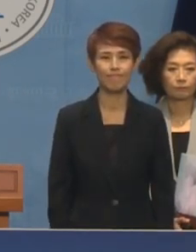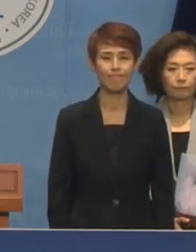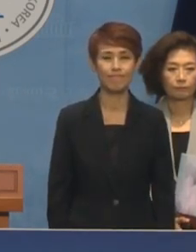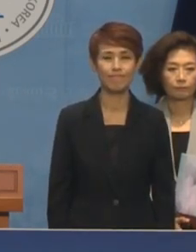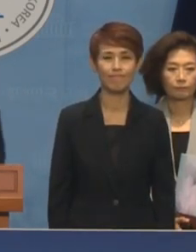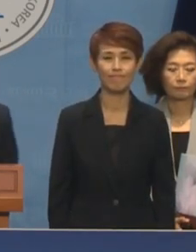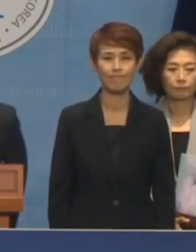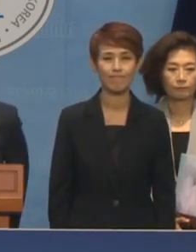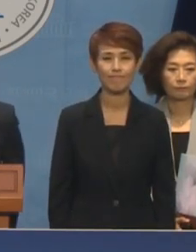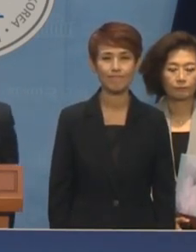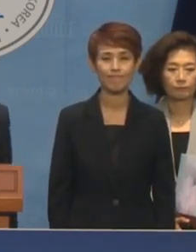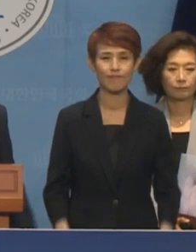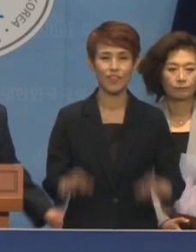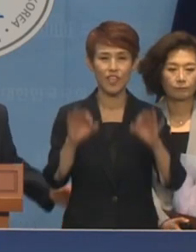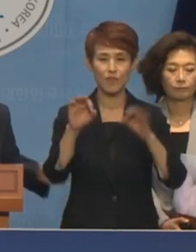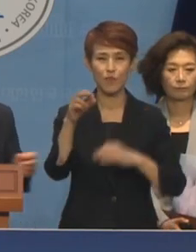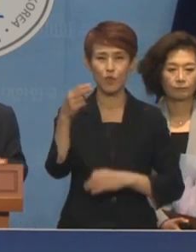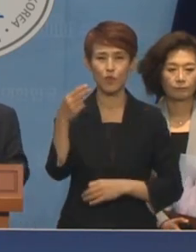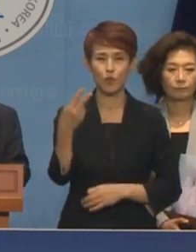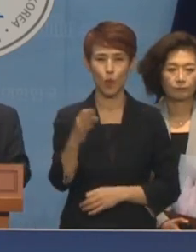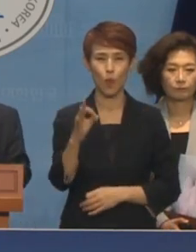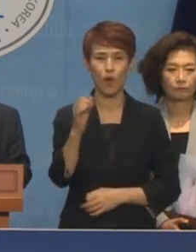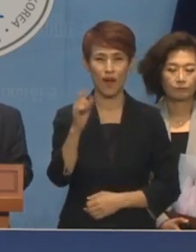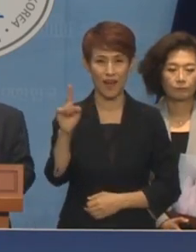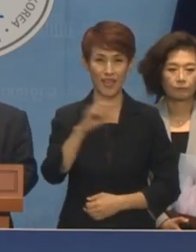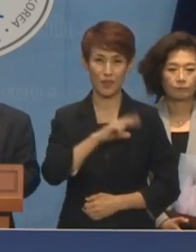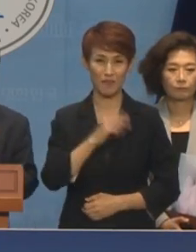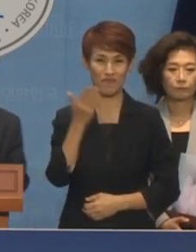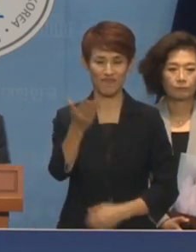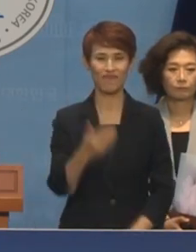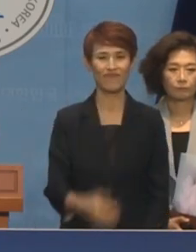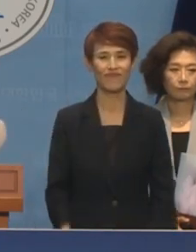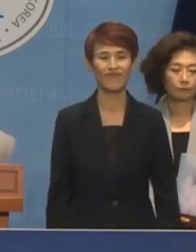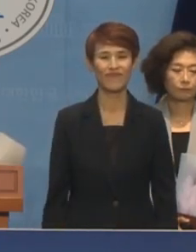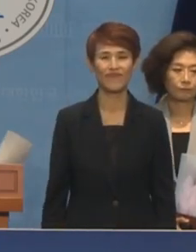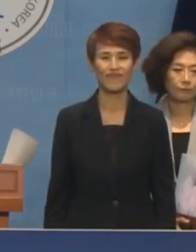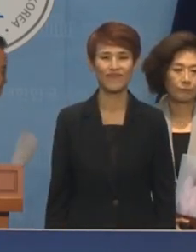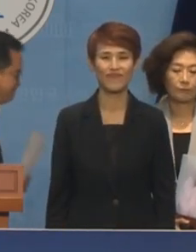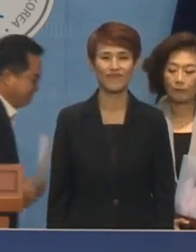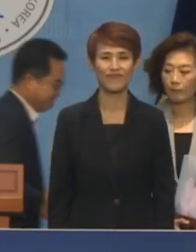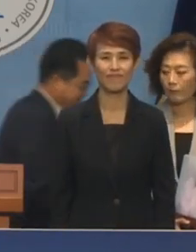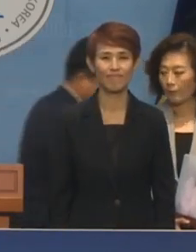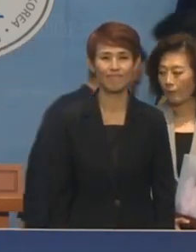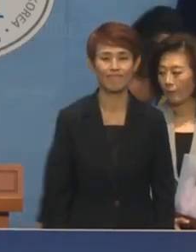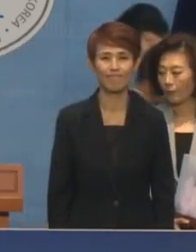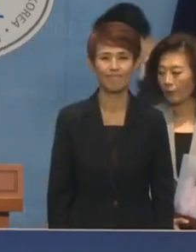네, 다음은 김동화 의원님께서 말씀해 주시겠습니다.